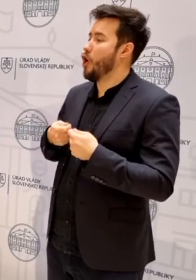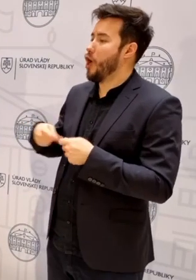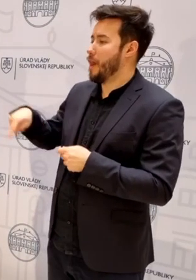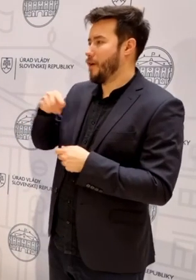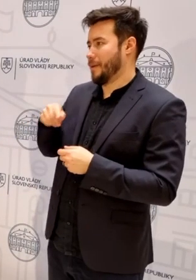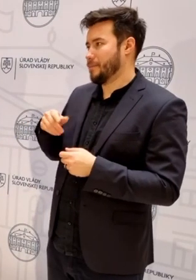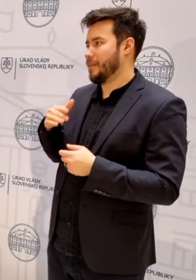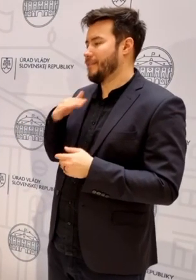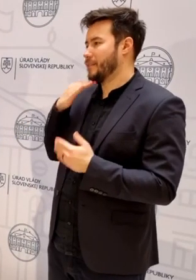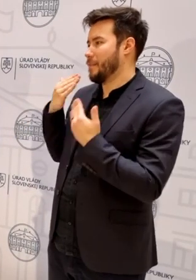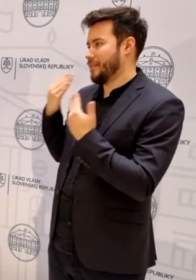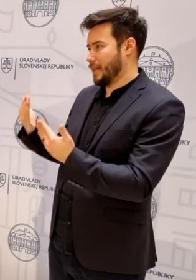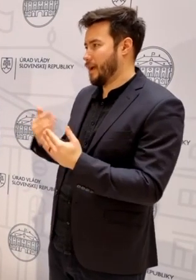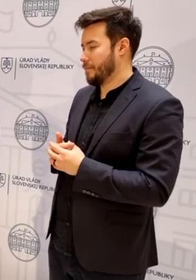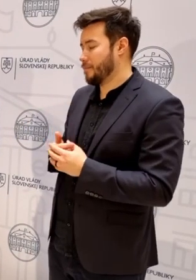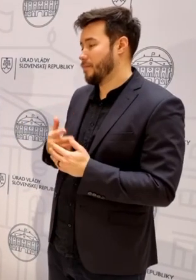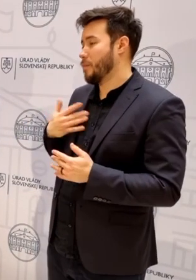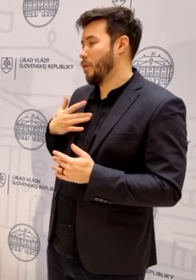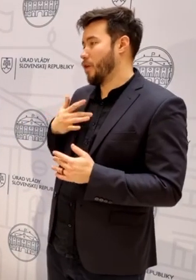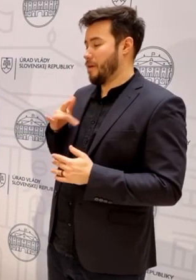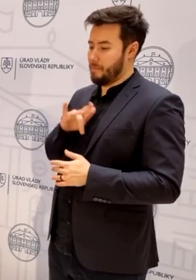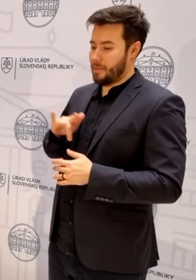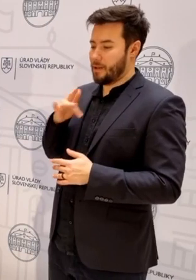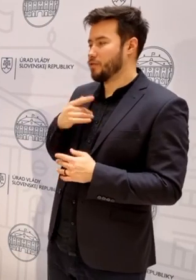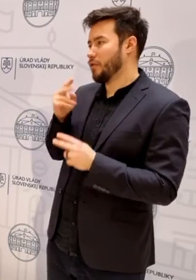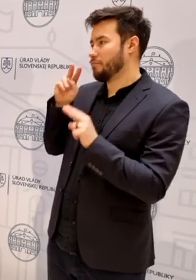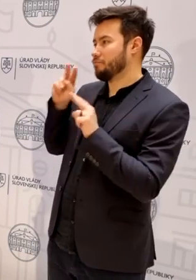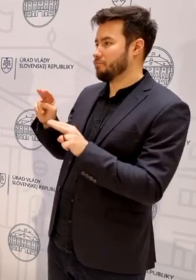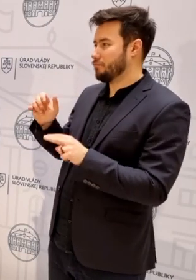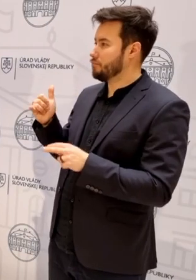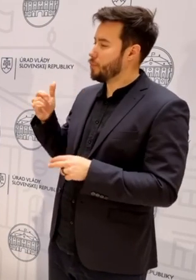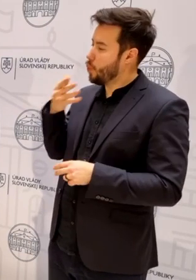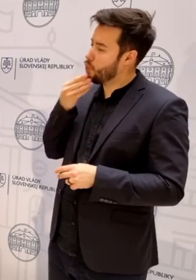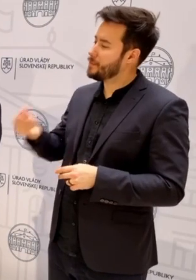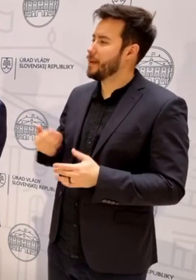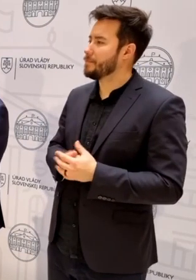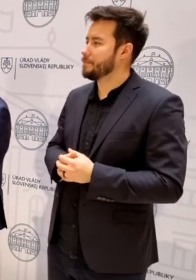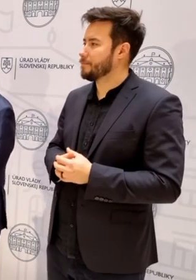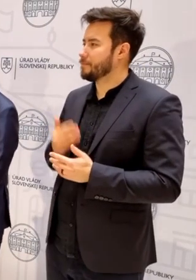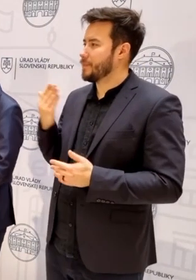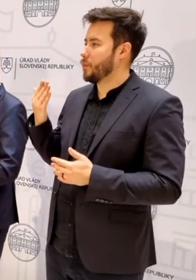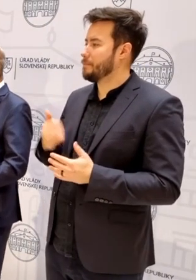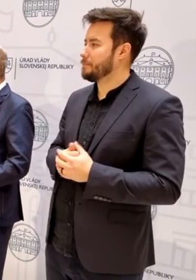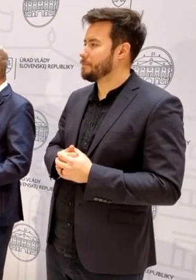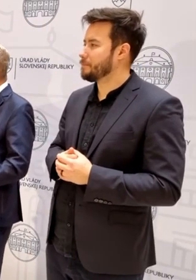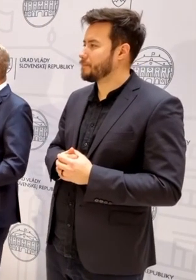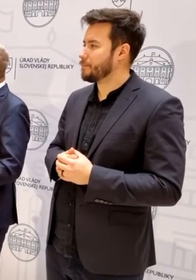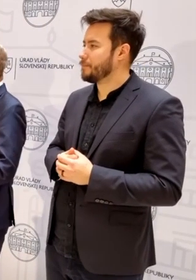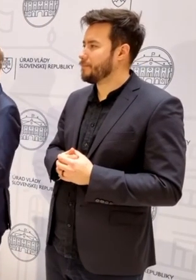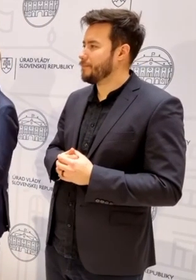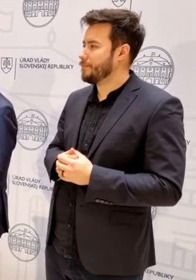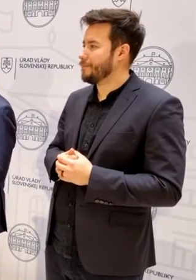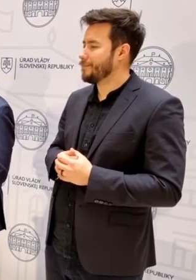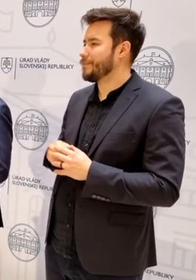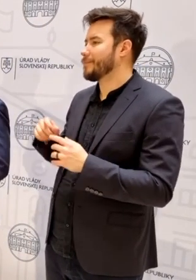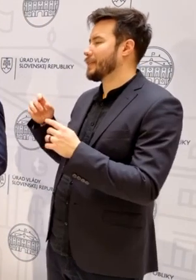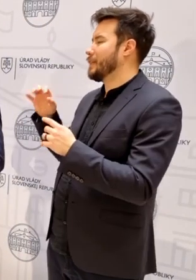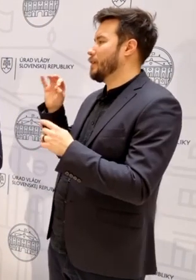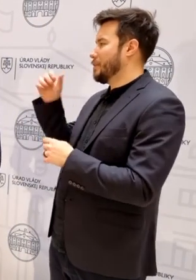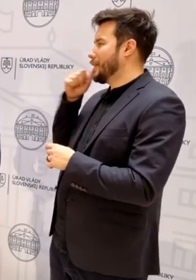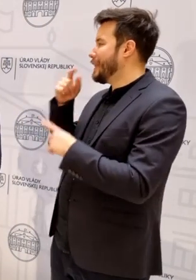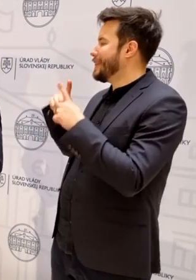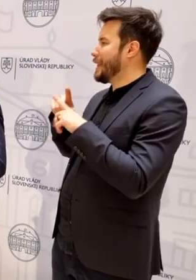veľká vďaka a z mojej pozície to vnímam ako úspechy. Ďakujem. Štefanovičová teatri, ja sa chcem opýtať na tú